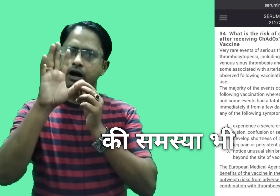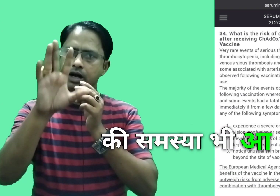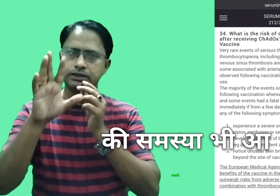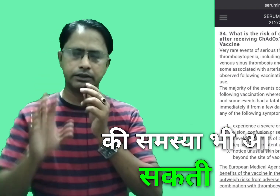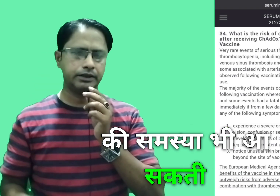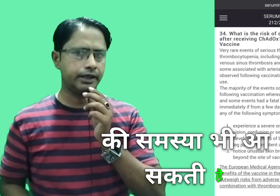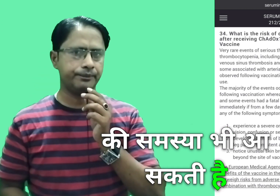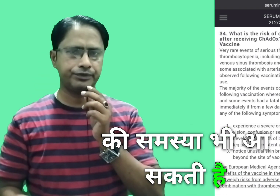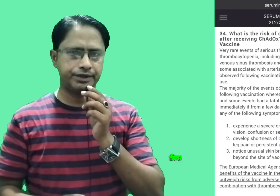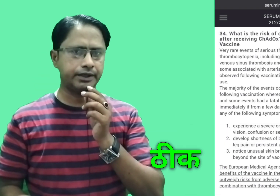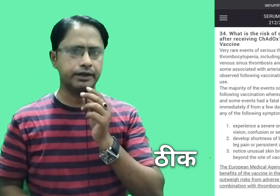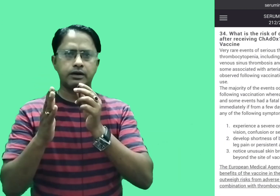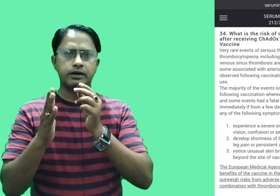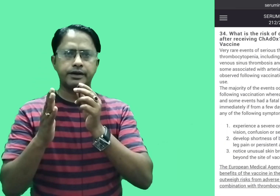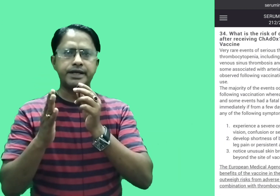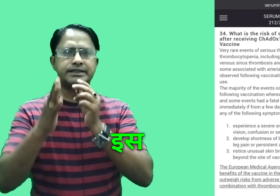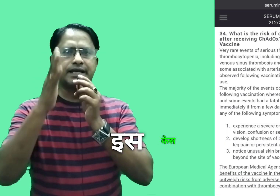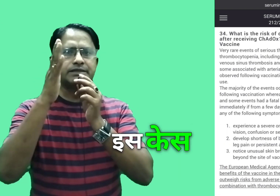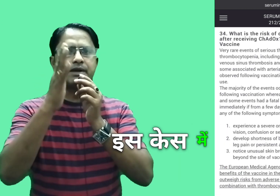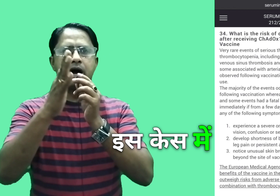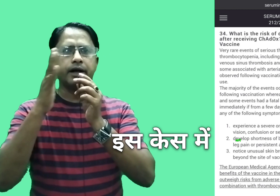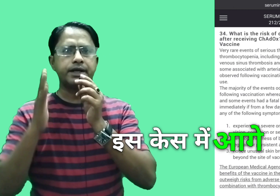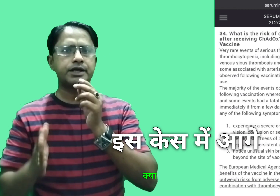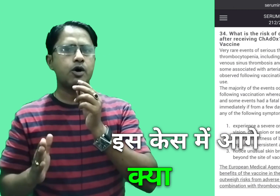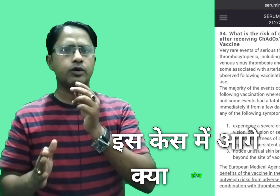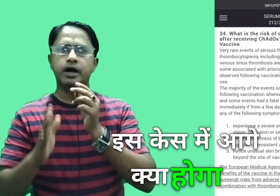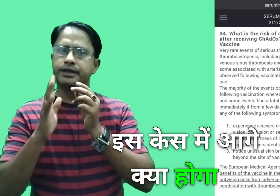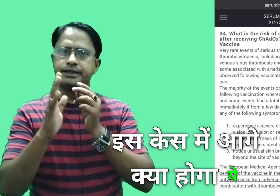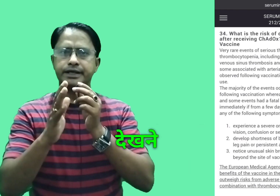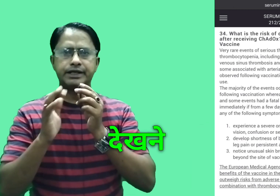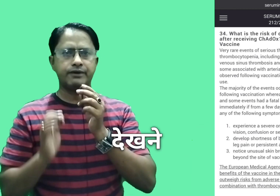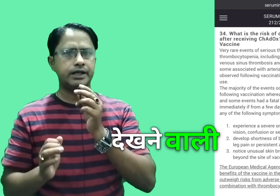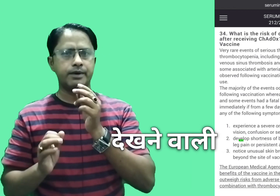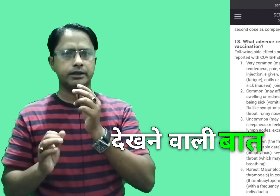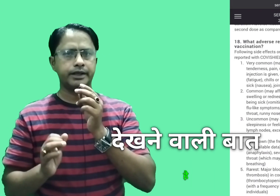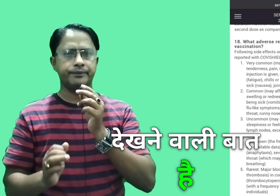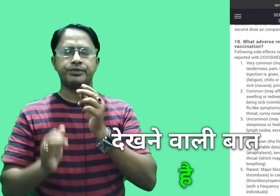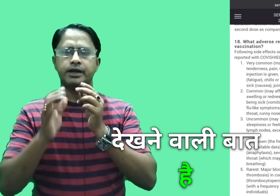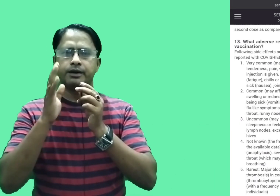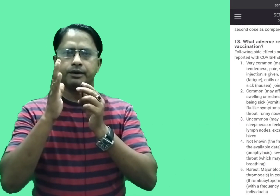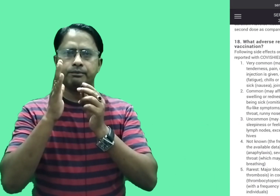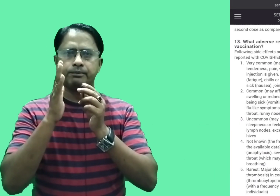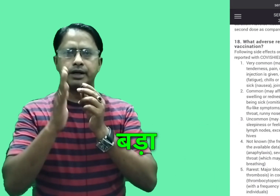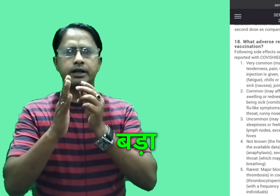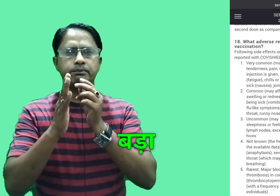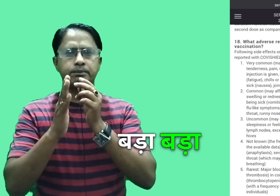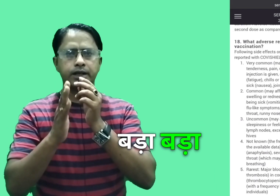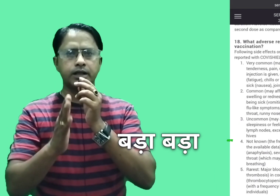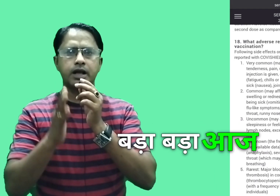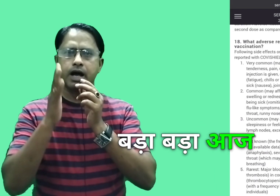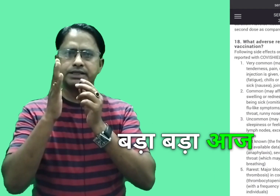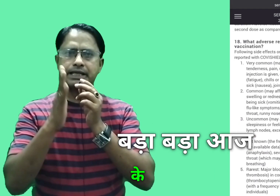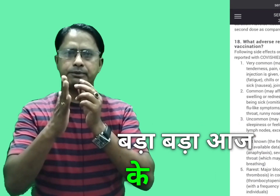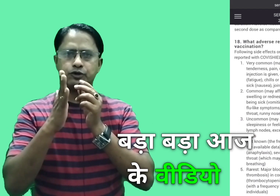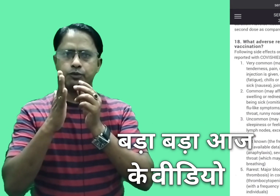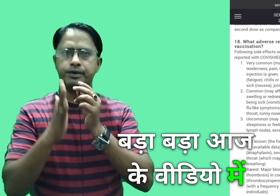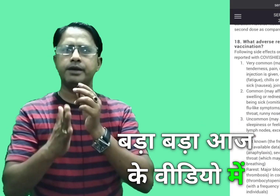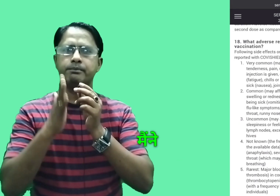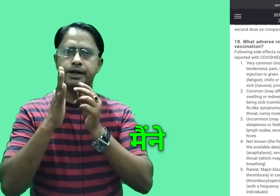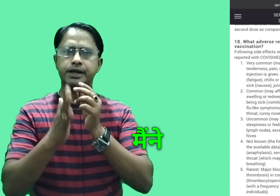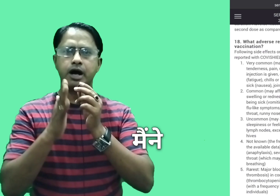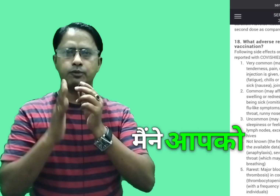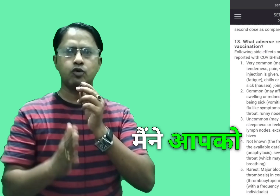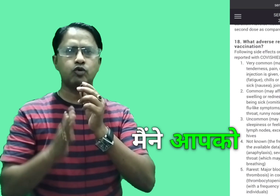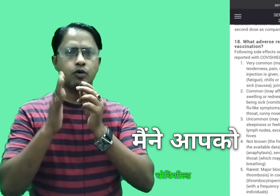भी आ सकती है। ठीक है, इस केस में आगे क्या होगा ये देखने वाली बात है। बड़ा आज के वीडियो